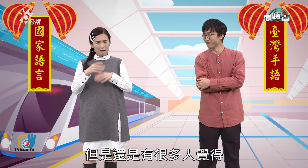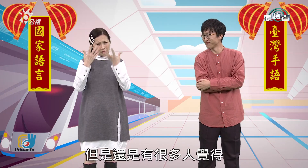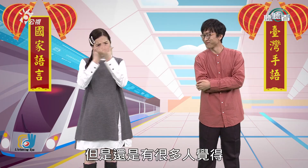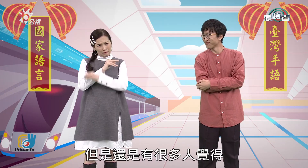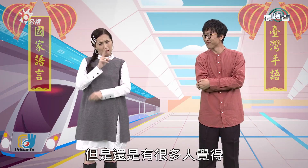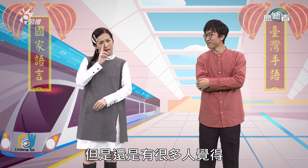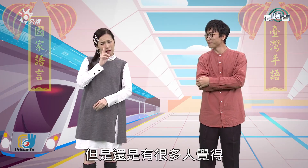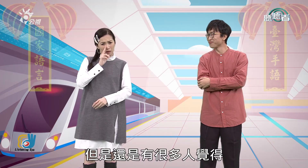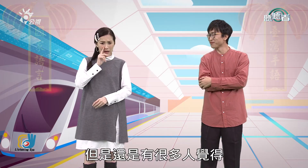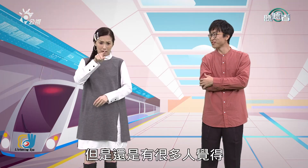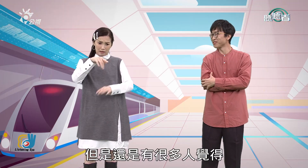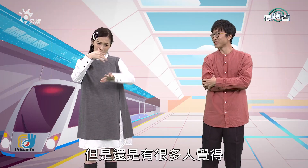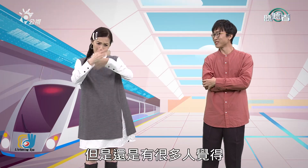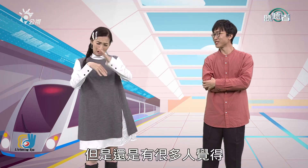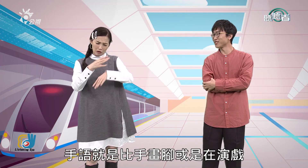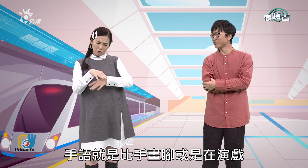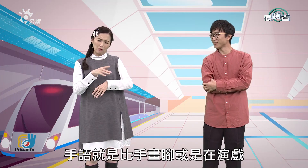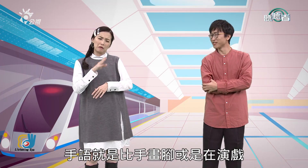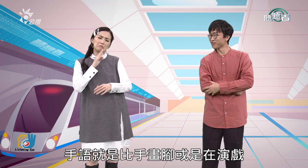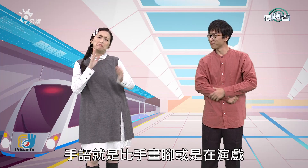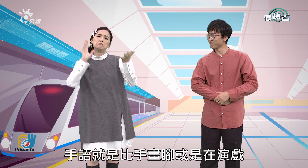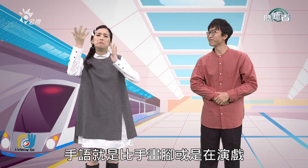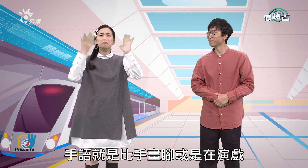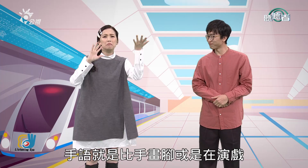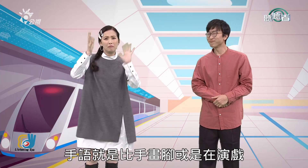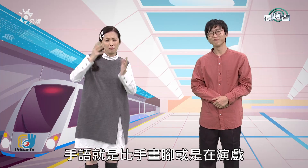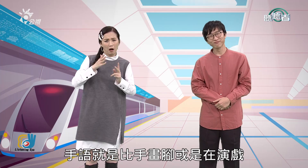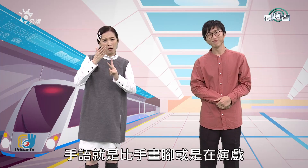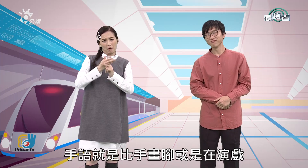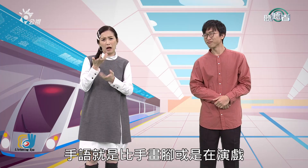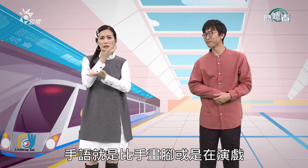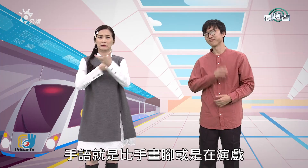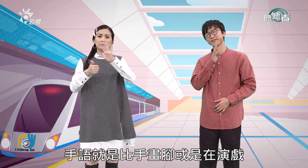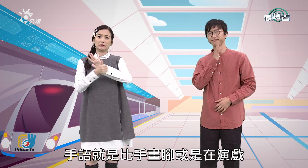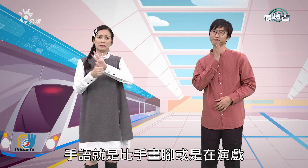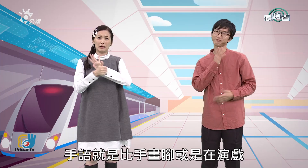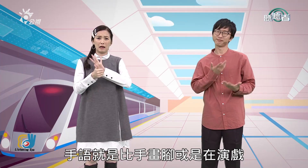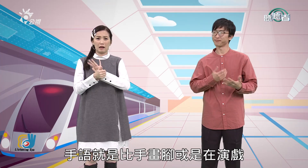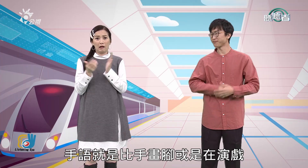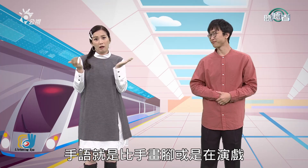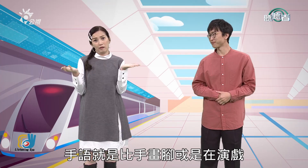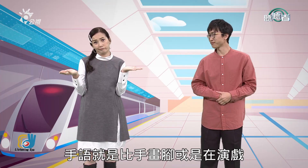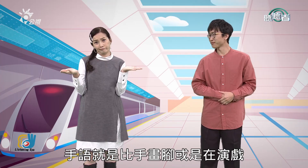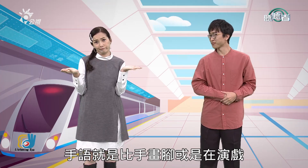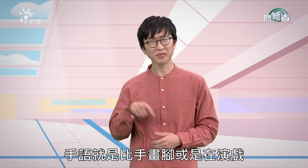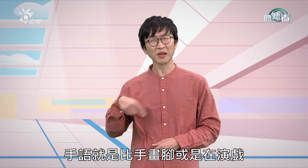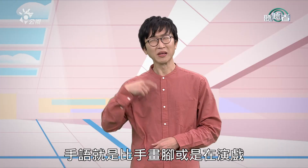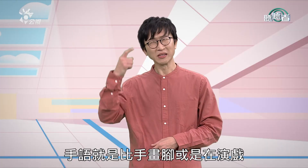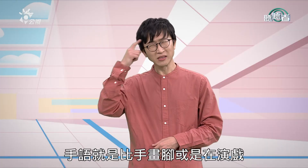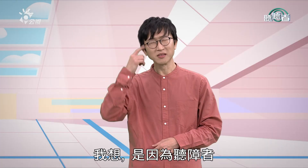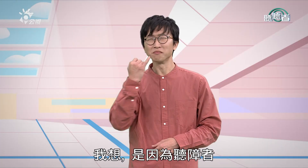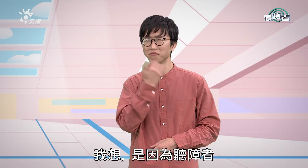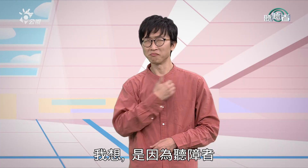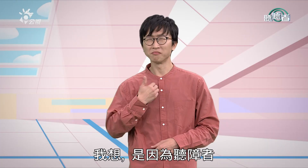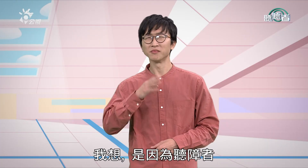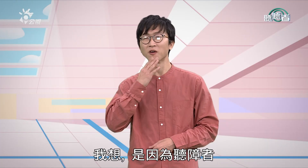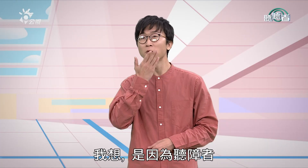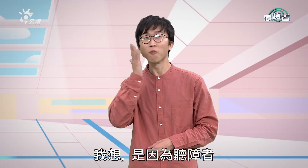还是有很多人觉得手语就是比手画脚或是在演戏呢。 我想啊，是